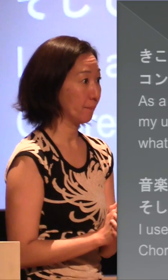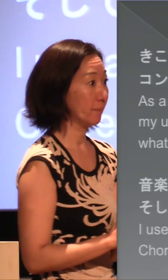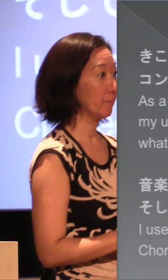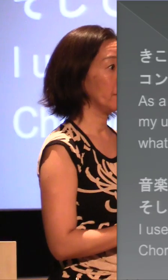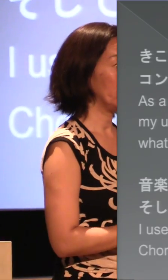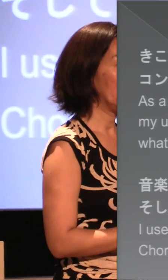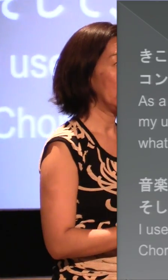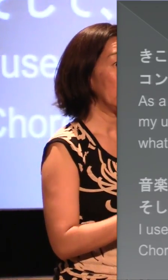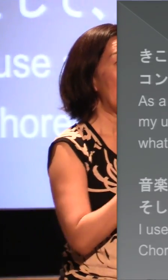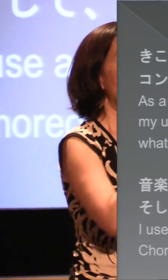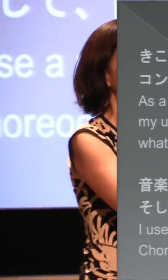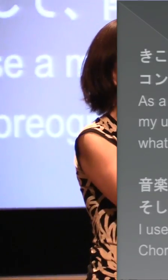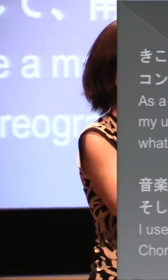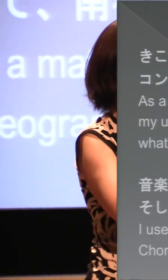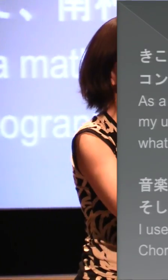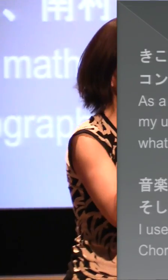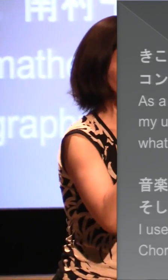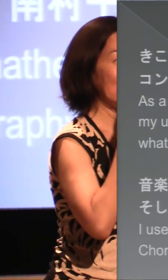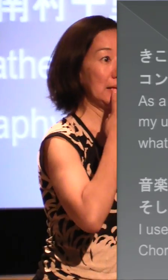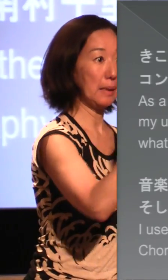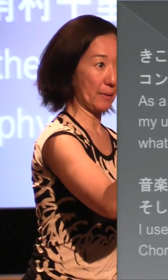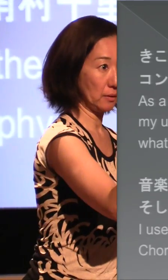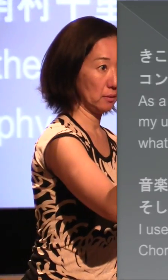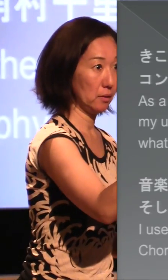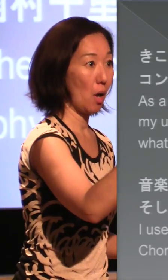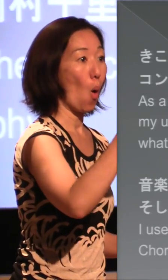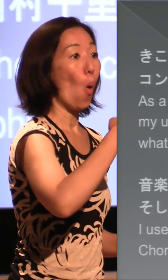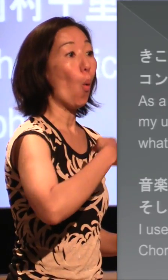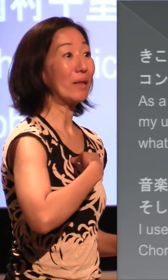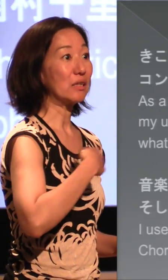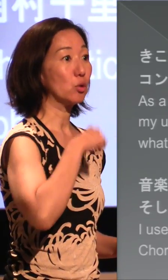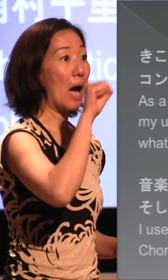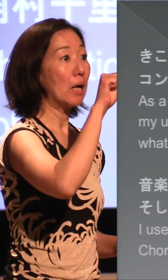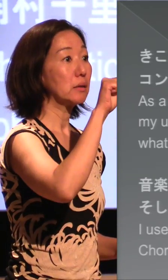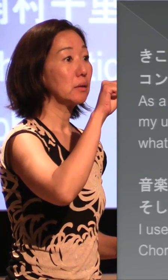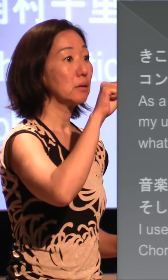それで楽譜を作り始めました。ただし私は